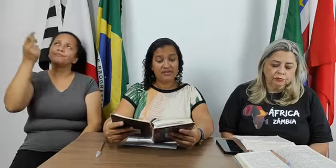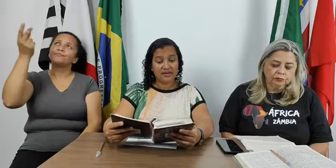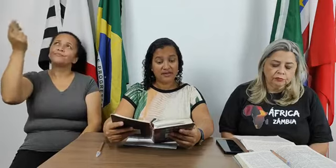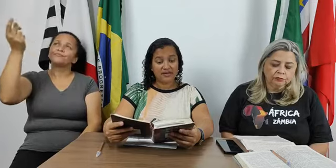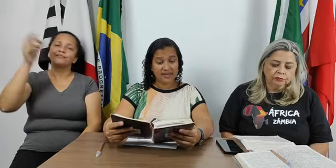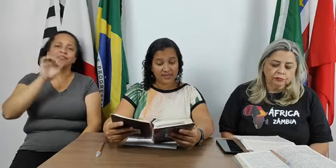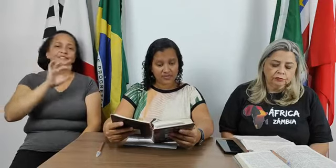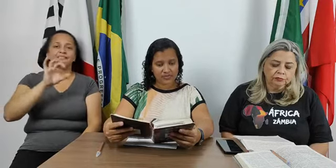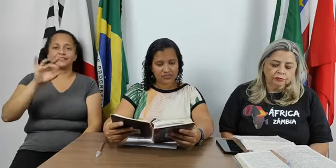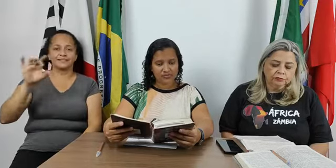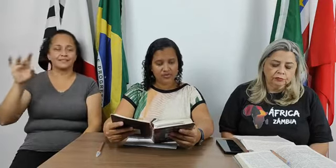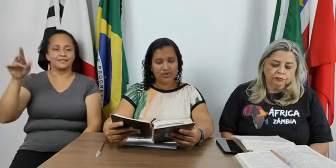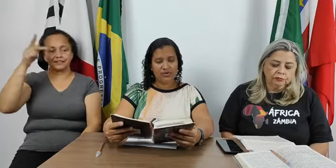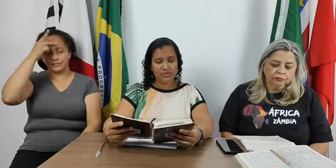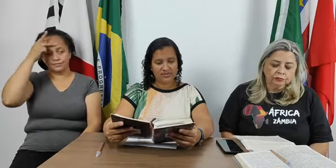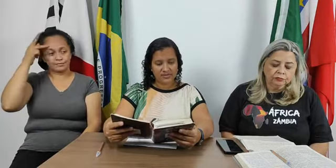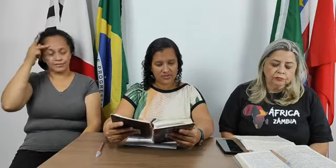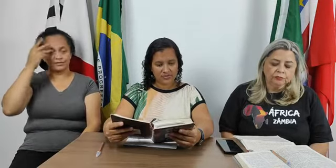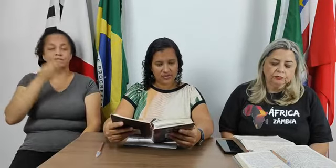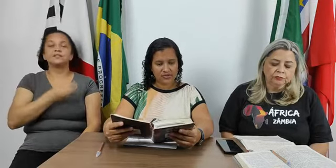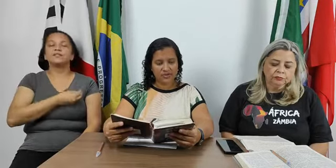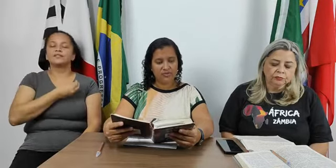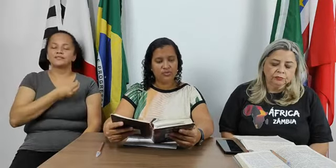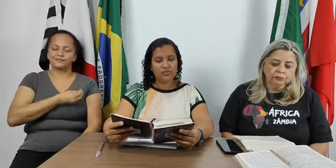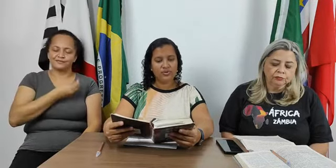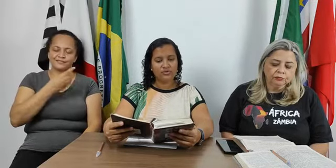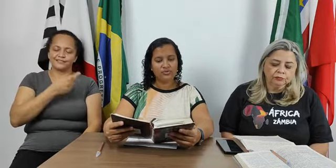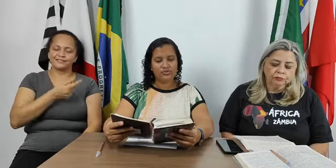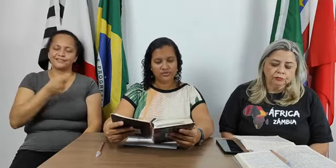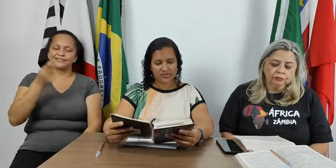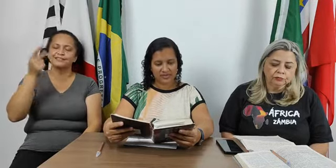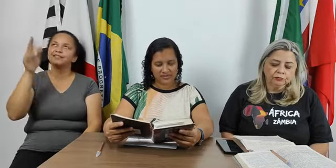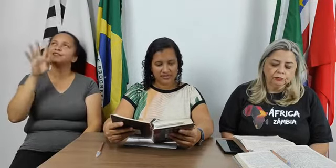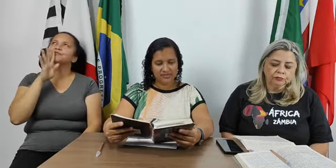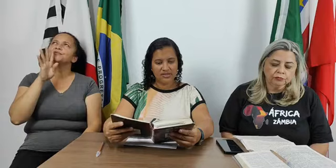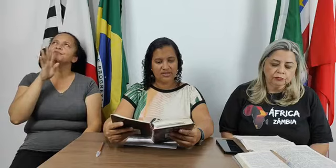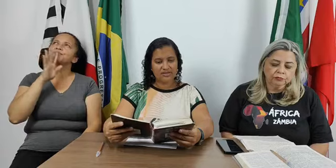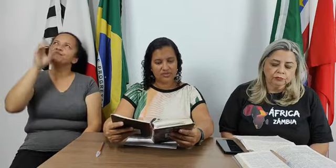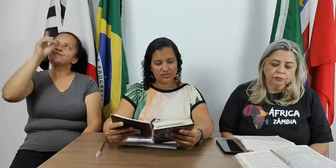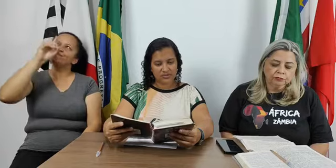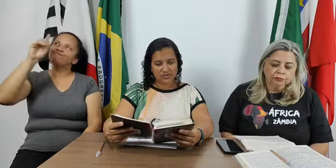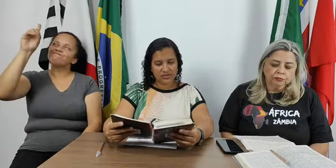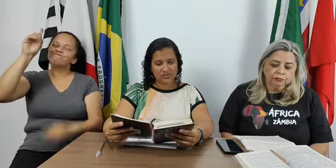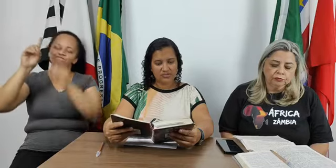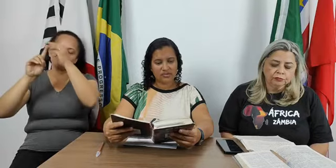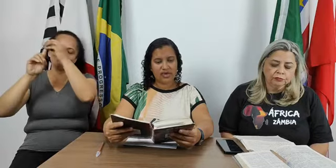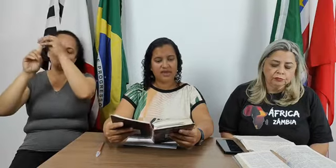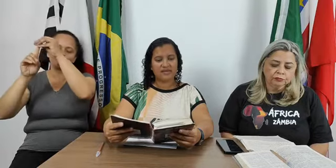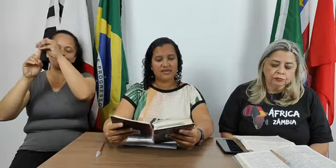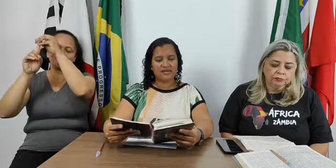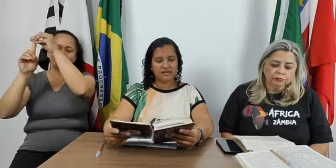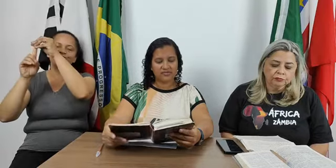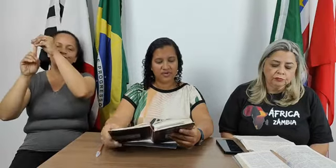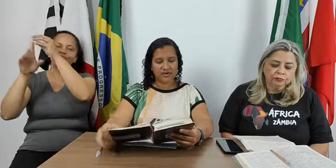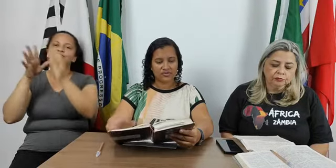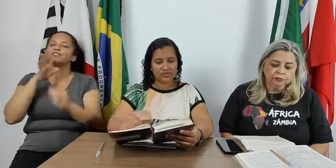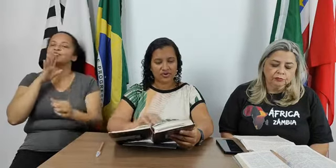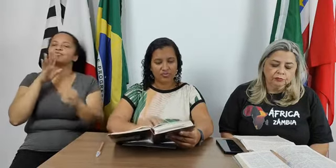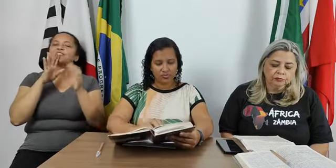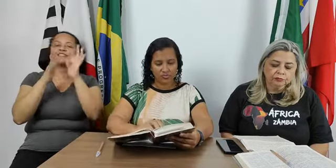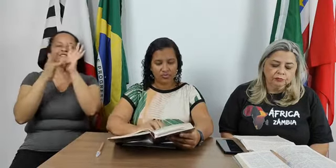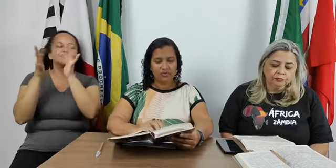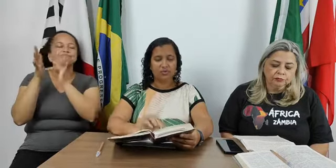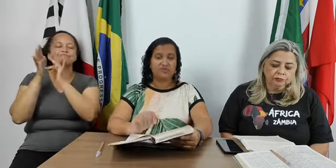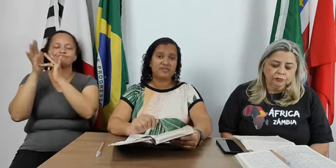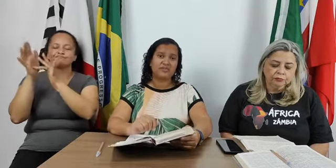vida eterna é isto, conhecer a ti, o único Deus verdadeiro, e a Jesus Cristo, a quem enviaste